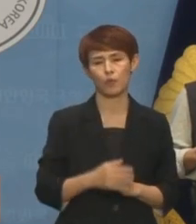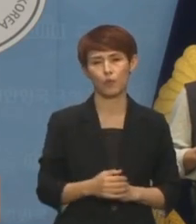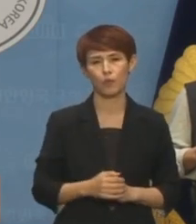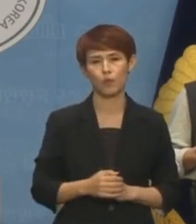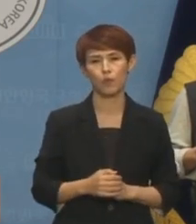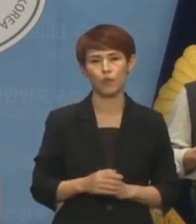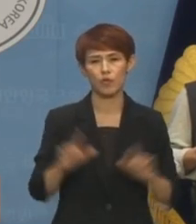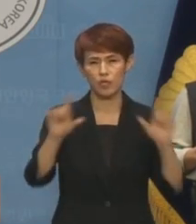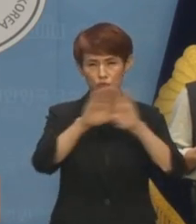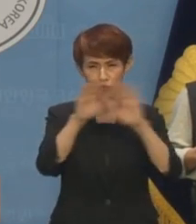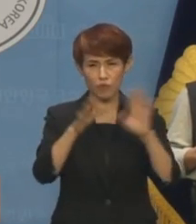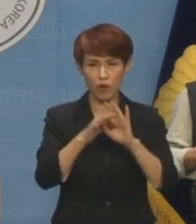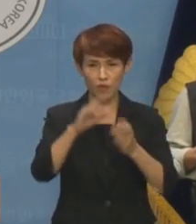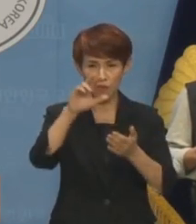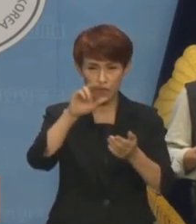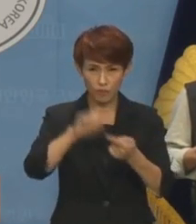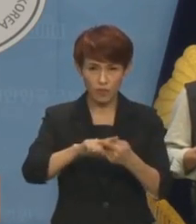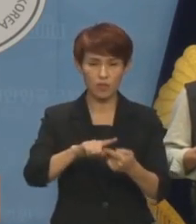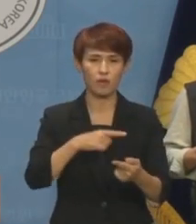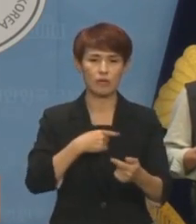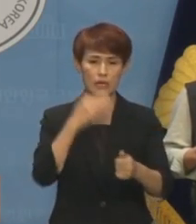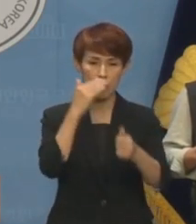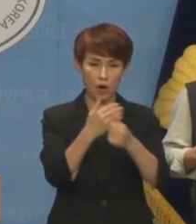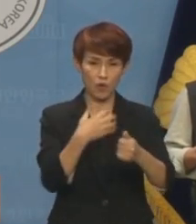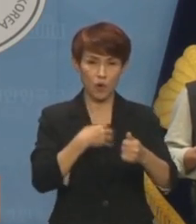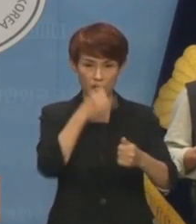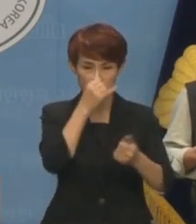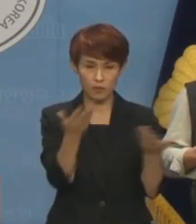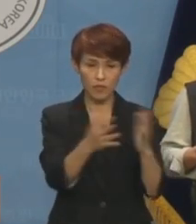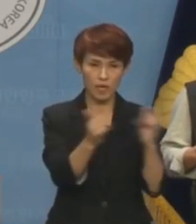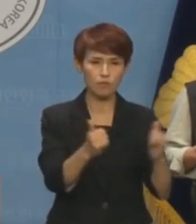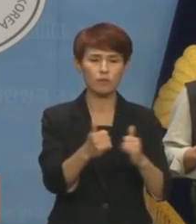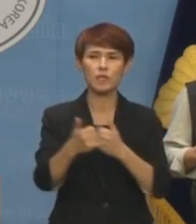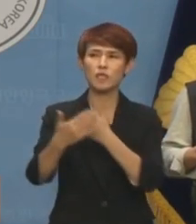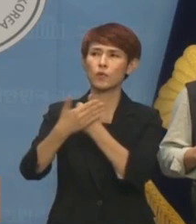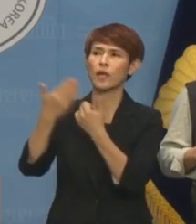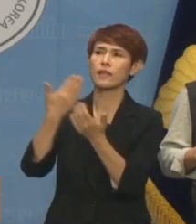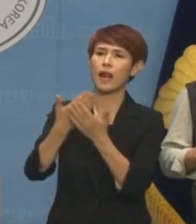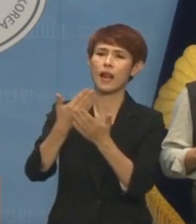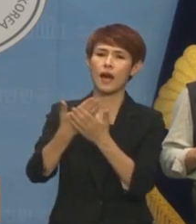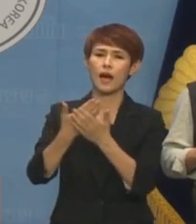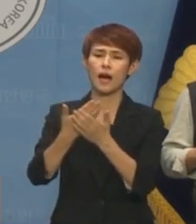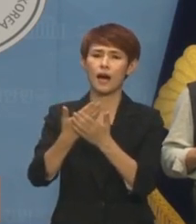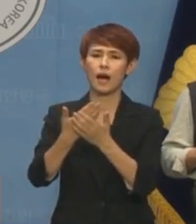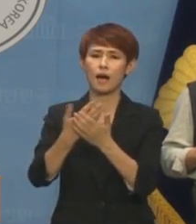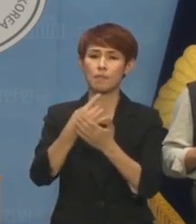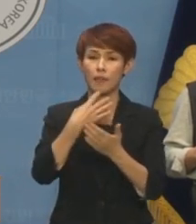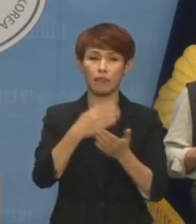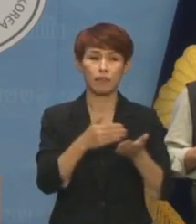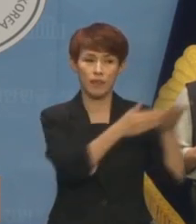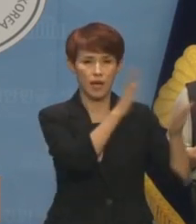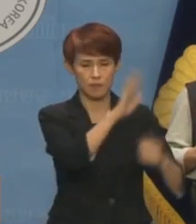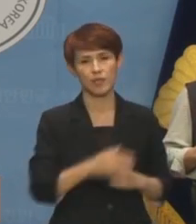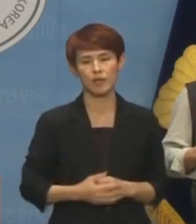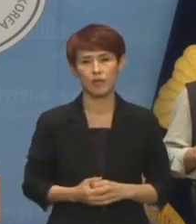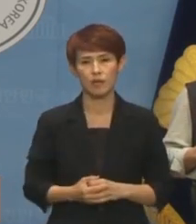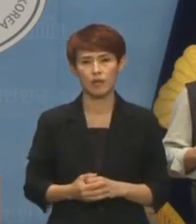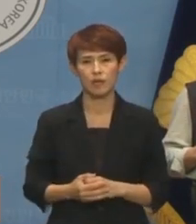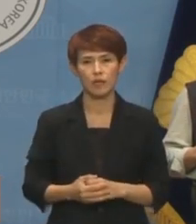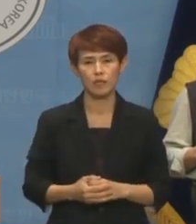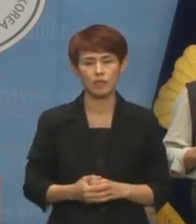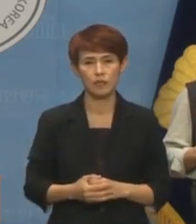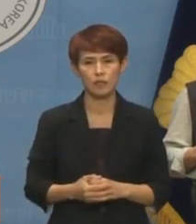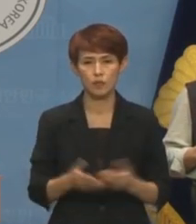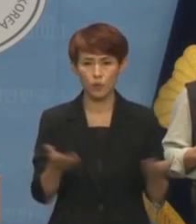기후정의운동은 해고위기에 놓인 노동자들에게 단지 그냥 충분히 지원해달라고 요구하지 않습니다. 발전 노동자들이